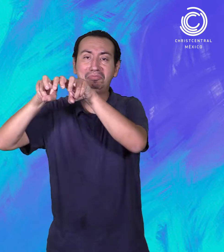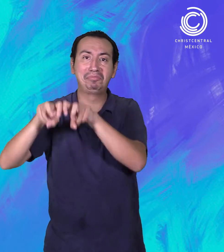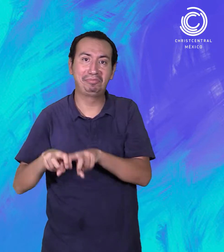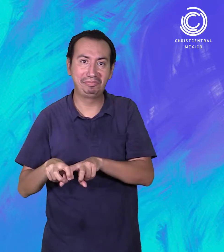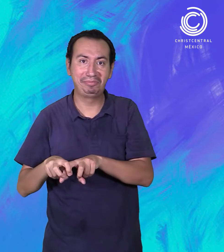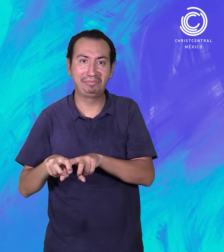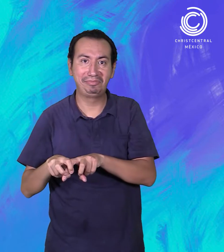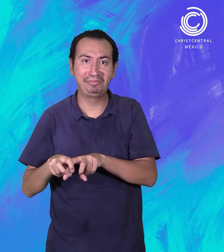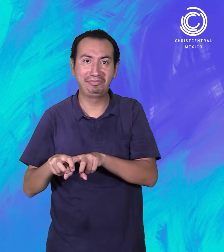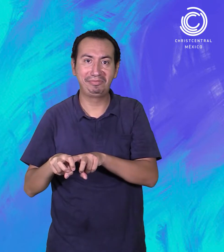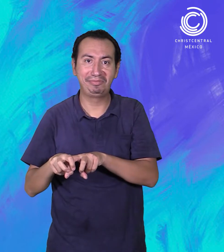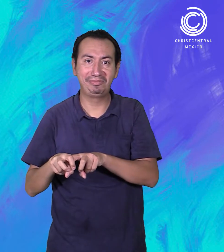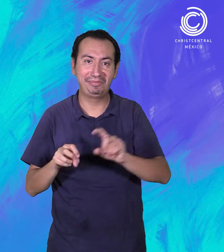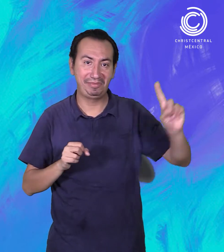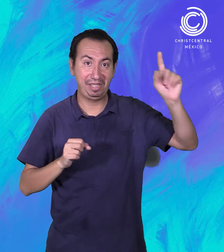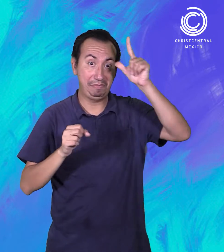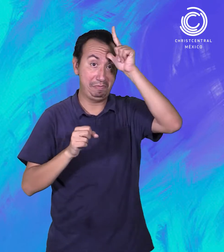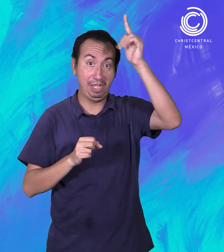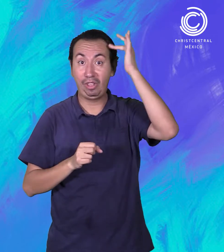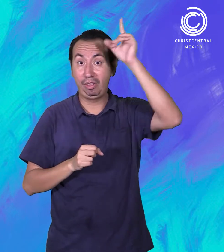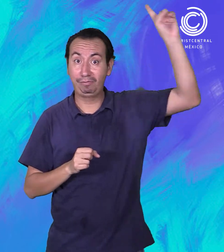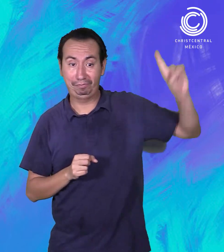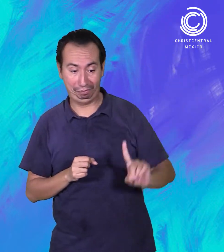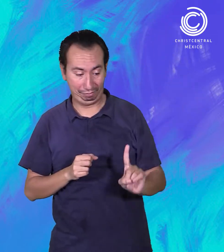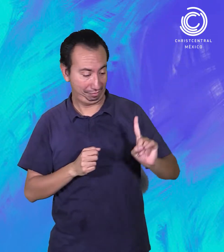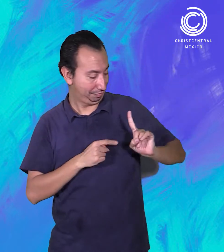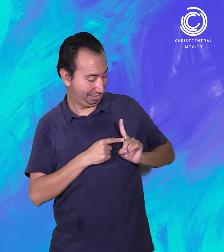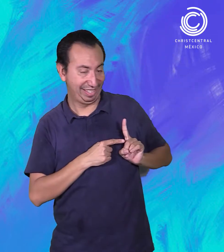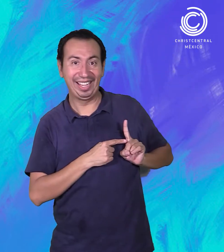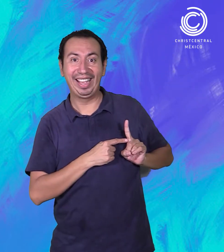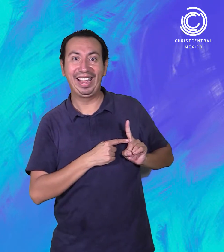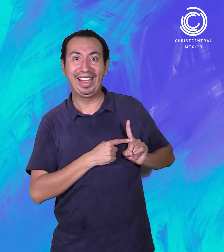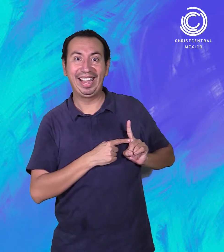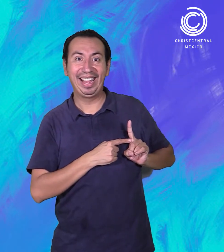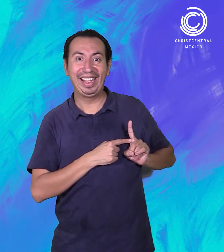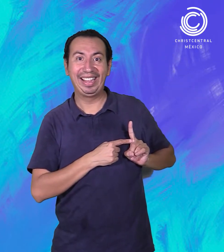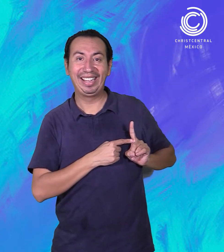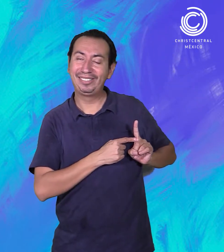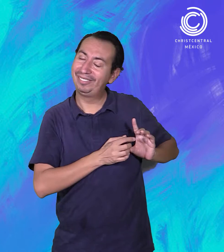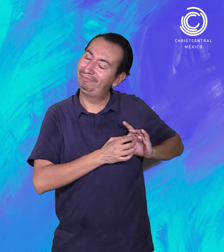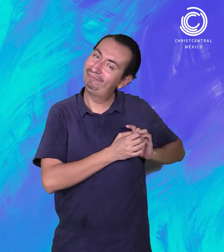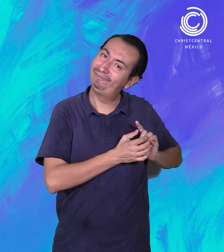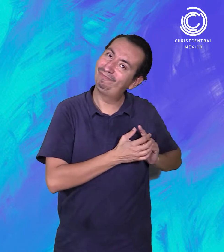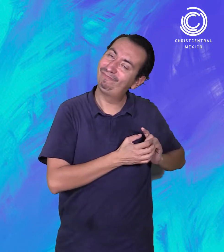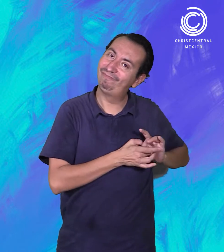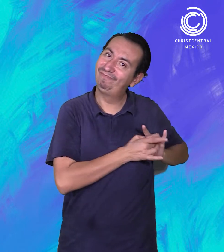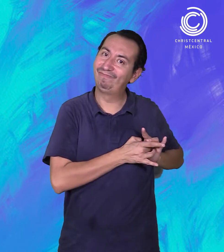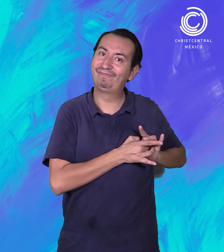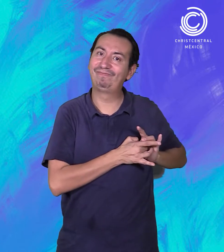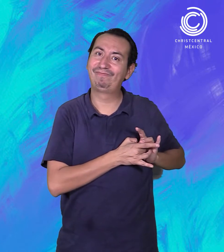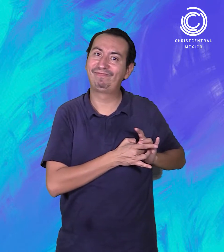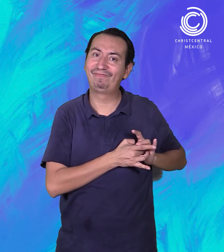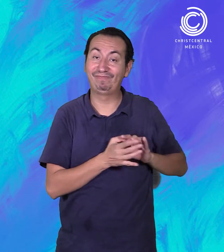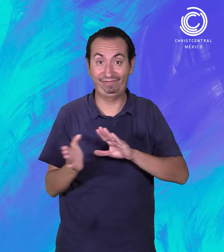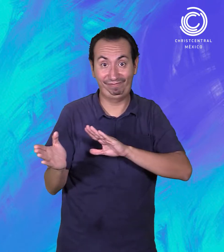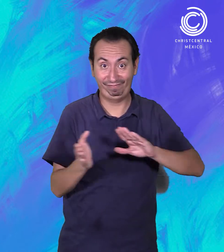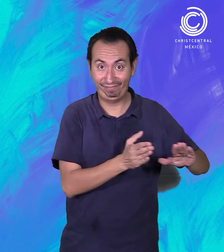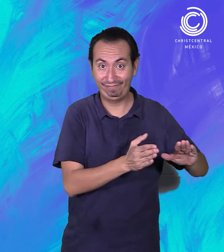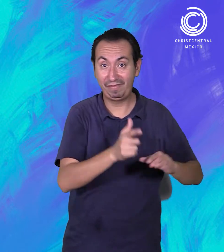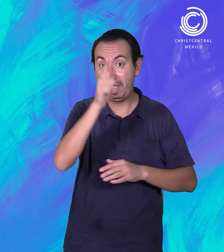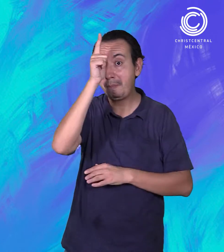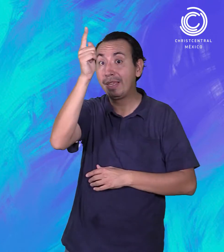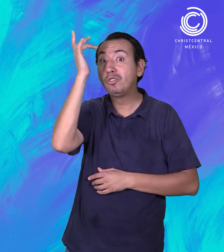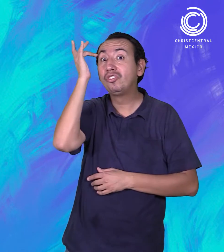la justicia de Cristo a nuestro favor. Pero luego la última parte dice de la labor del Espíritu Santo, dice, ¿qué haría el Espíritu